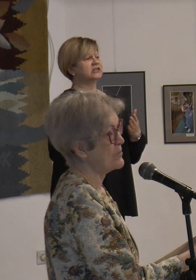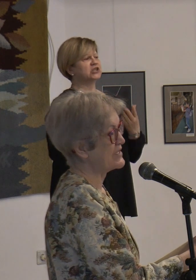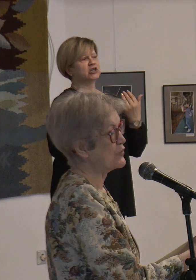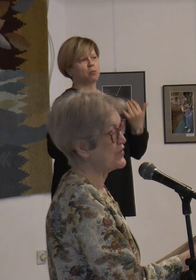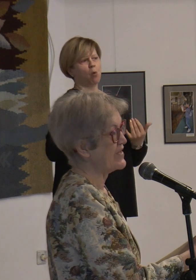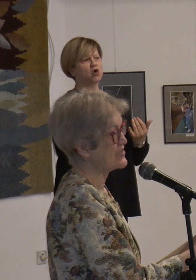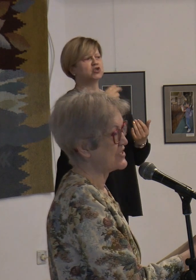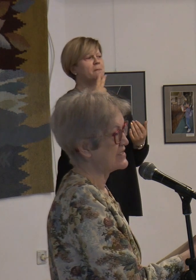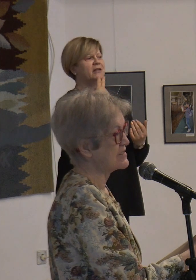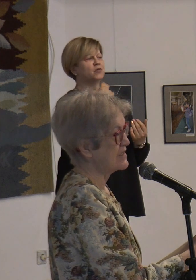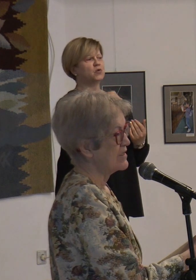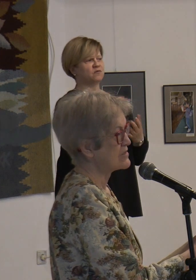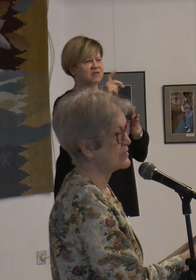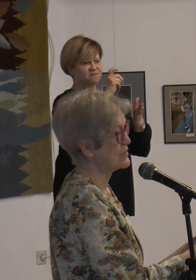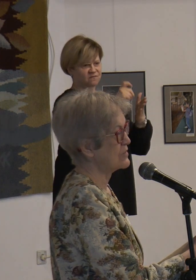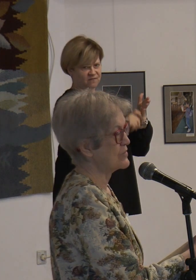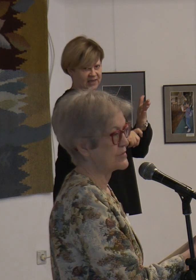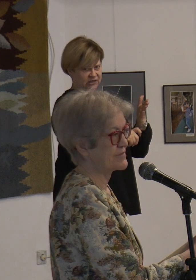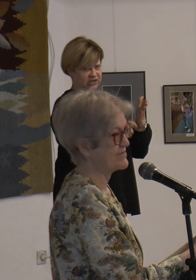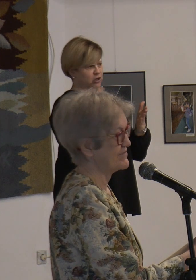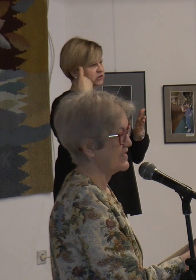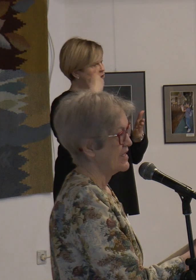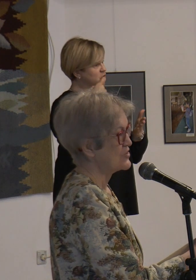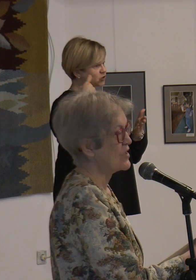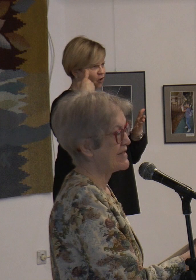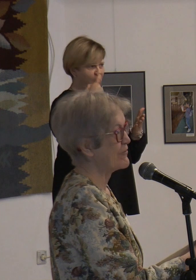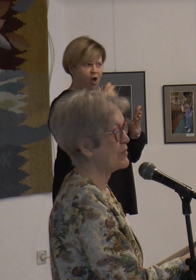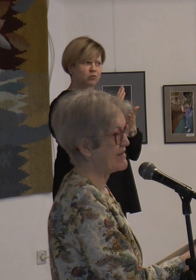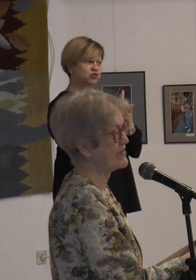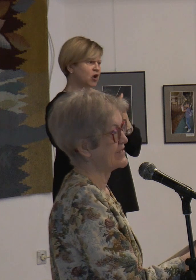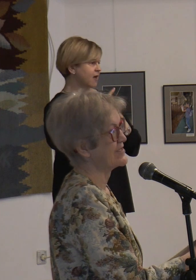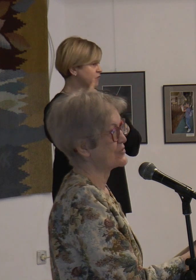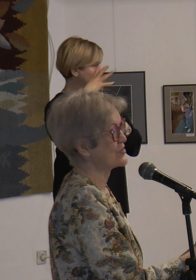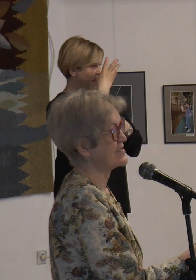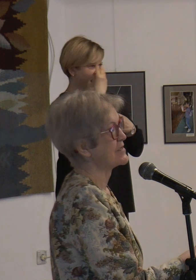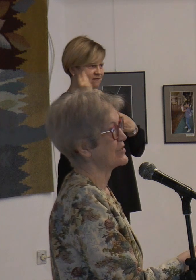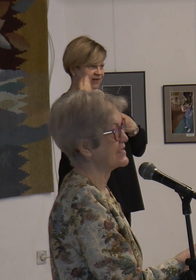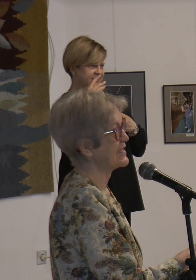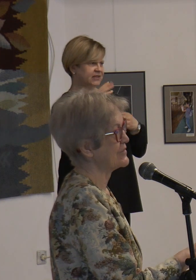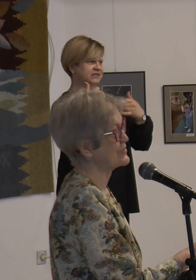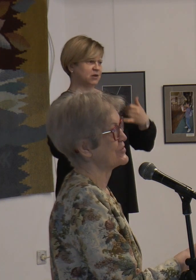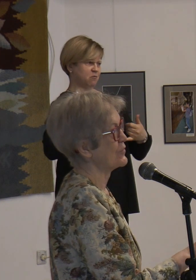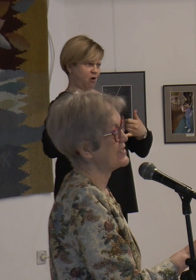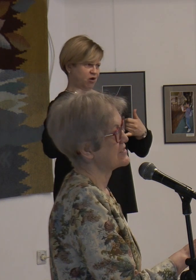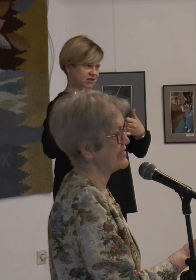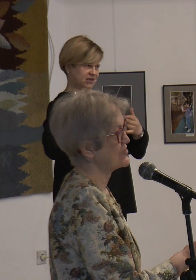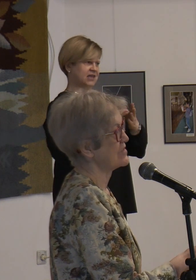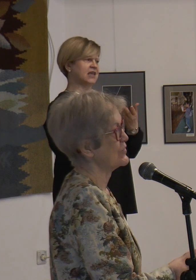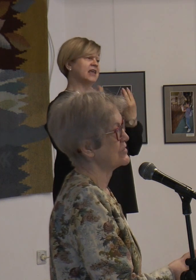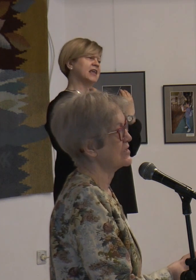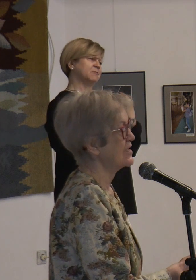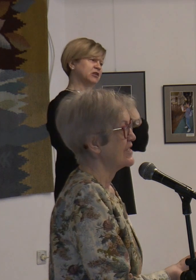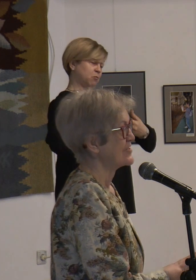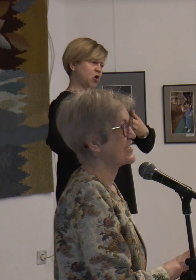most a Petőfi verset, azt gondolom, hogy soha nem fogom elfelejteni Zsuzsa ezt a mai idézetet, amit ezt a